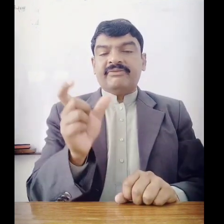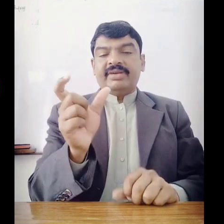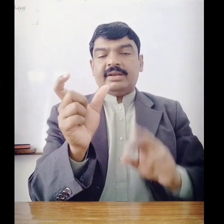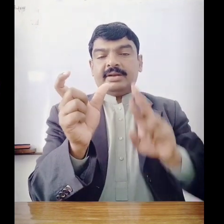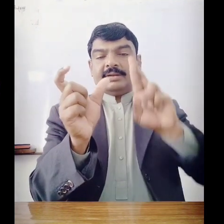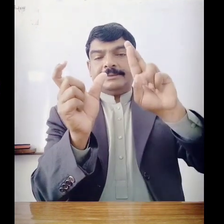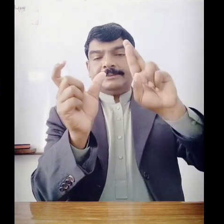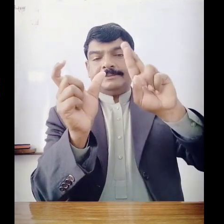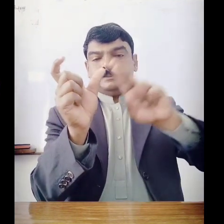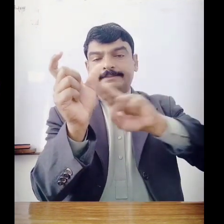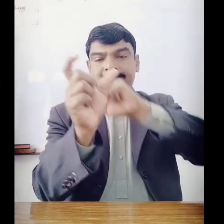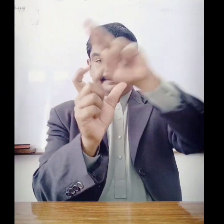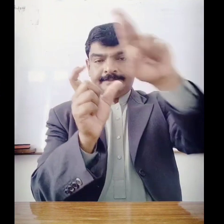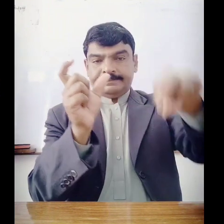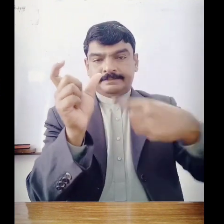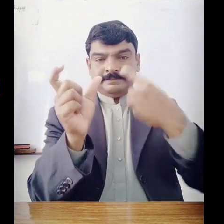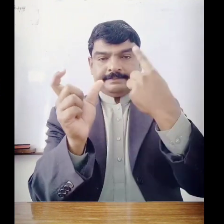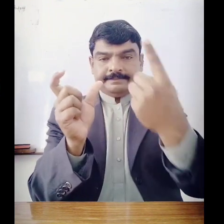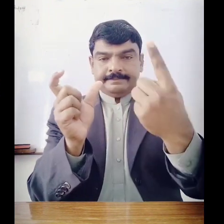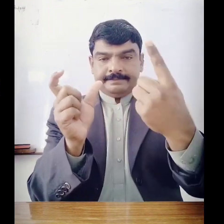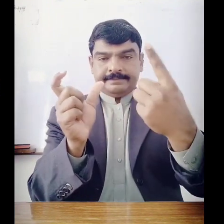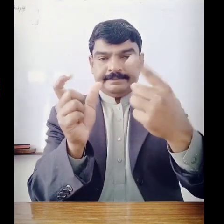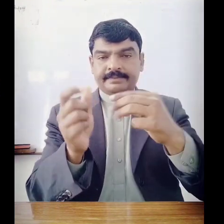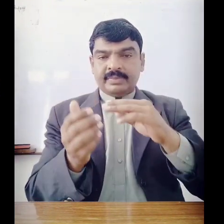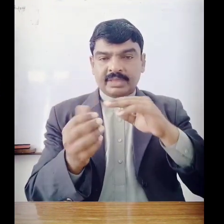रबियुल अव्वल,